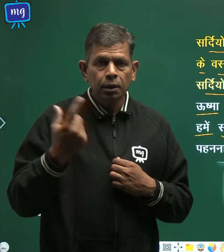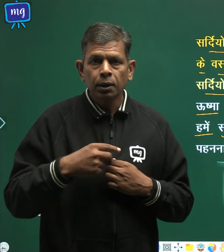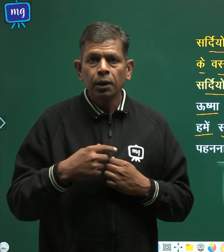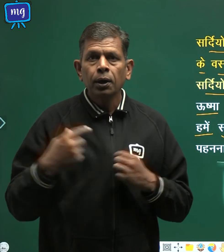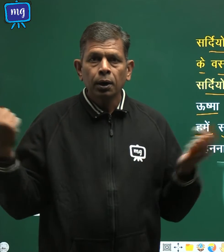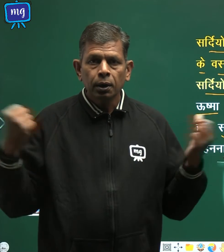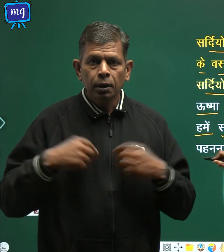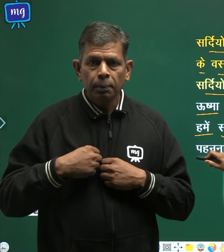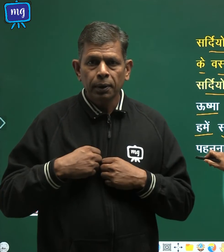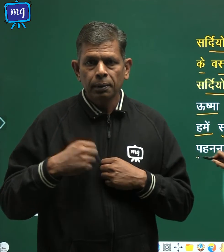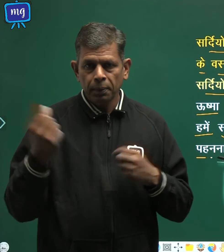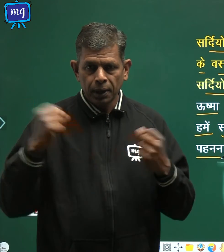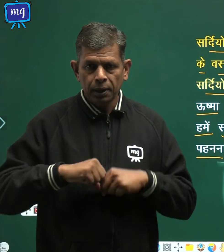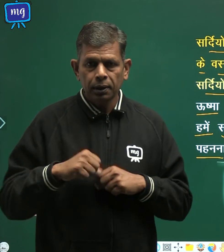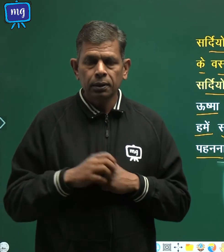वस्त्र पहनना